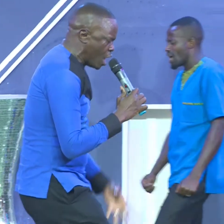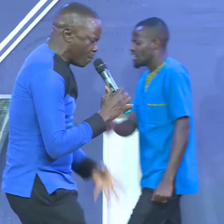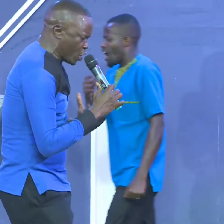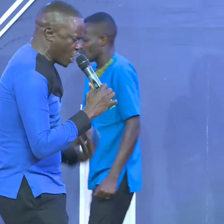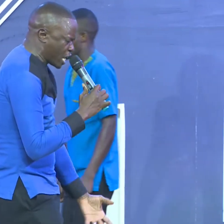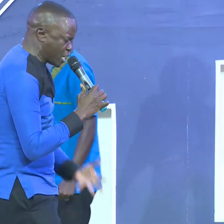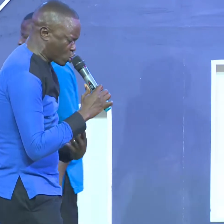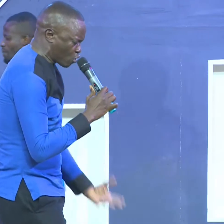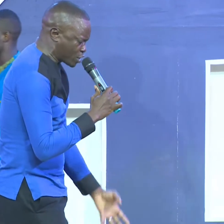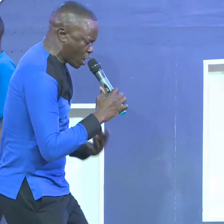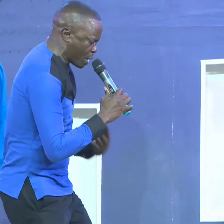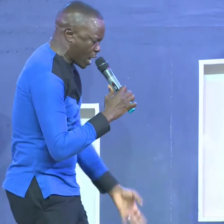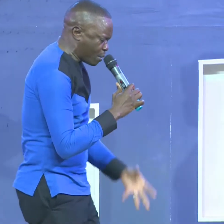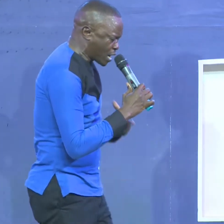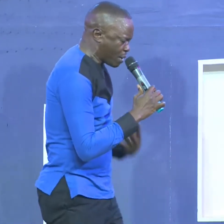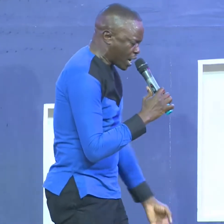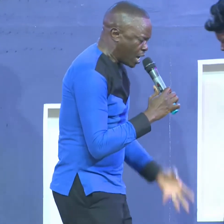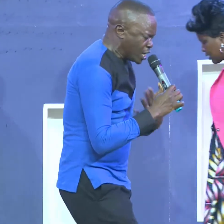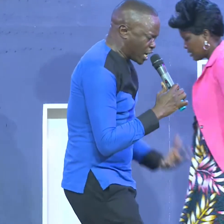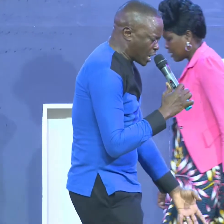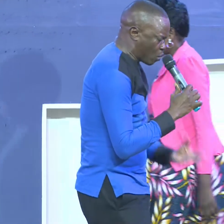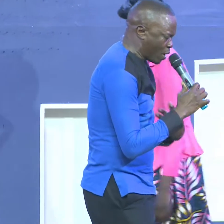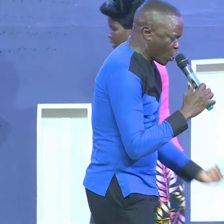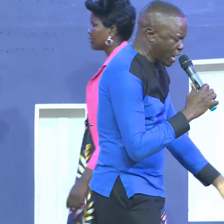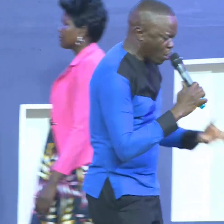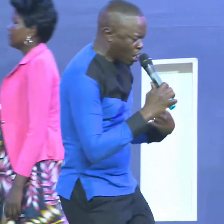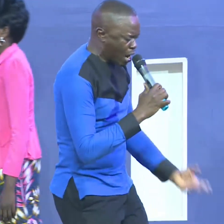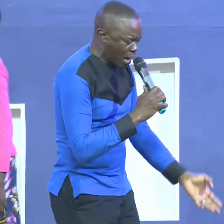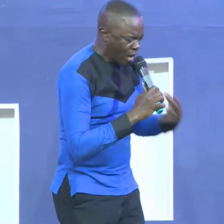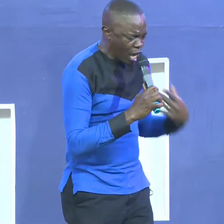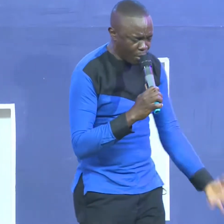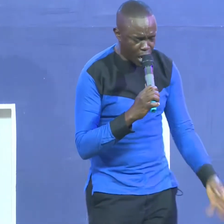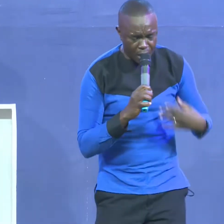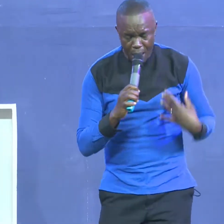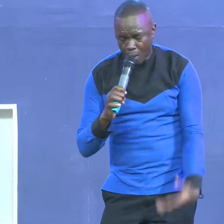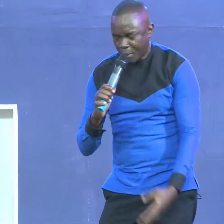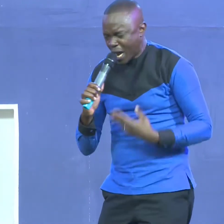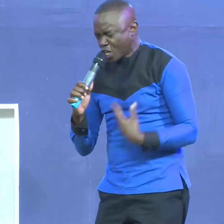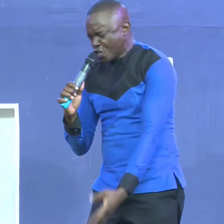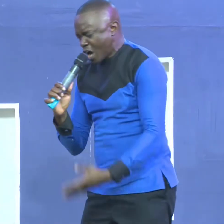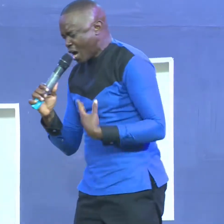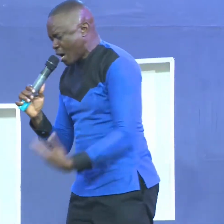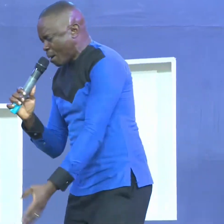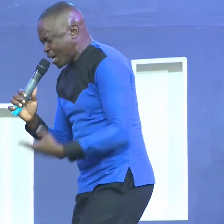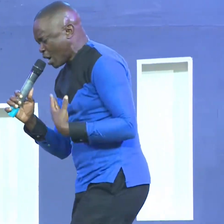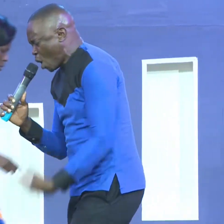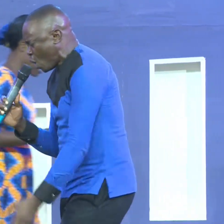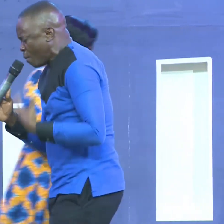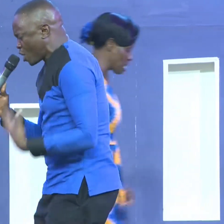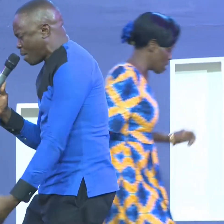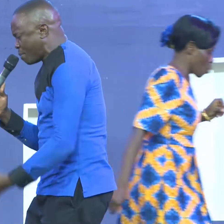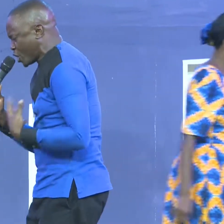tosi Muli nyari ya Yesu Kristo kabaka Tata kwa wayogera no gamba Evigere biyamba wabinari nyanga gamba